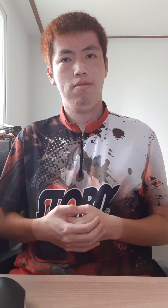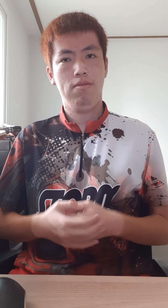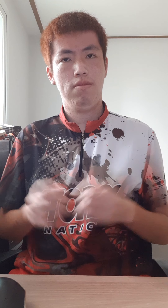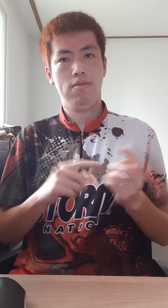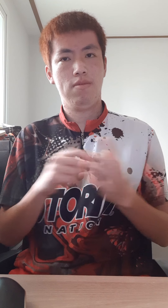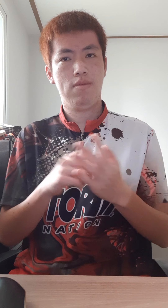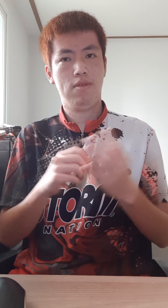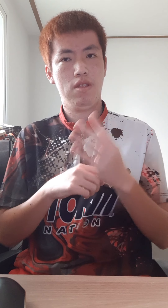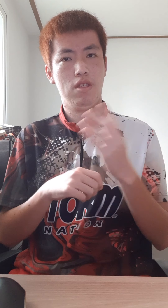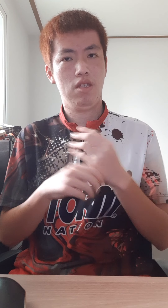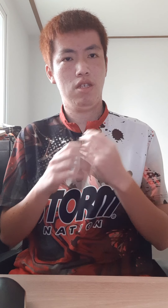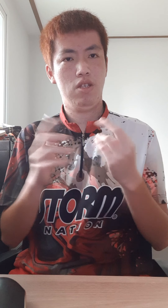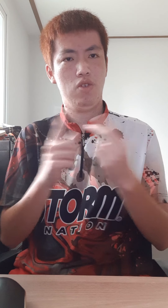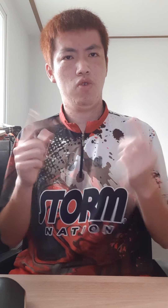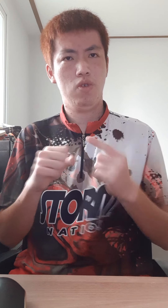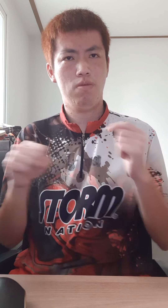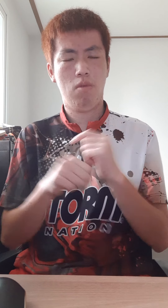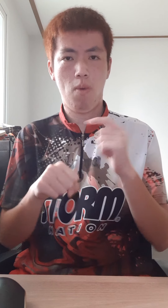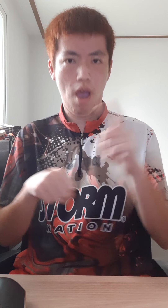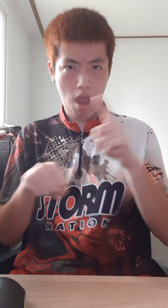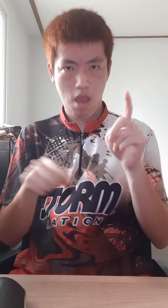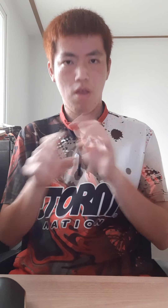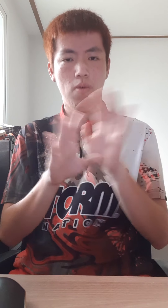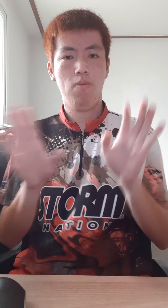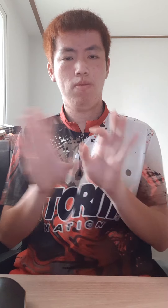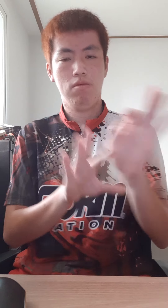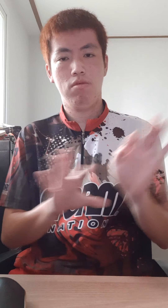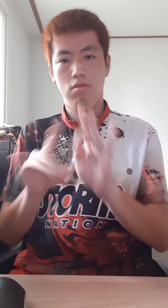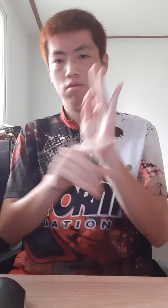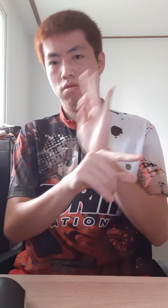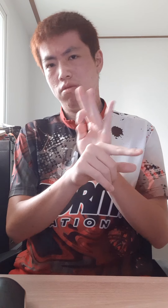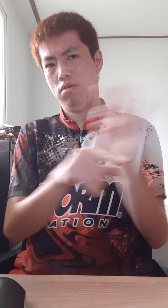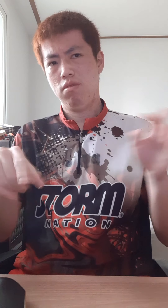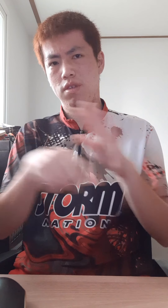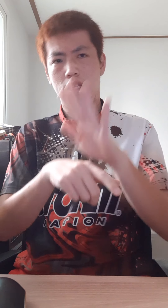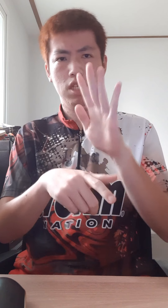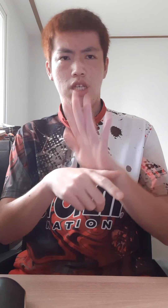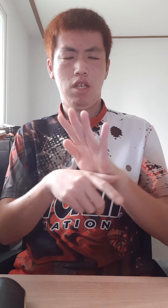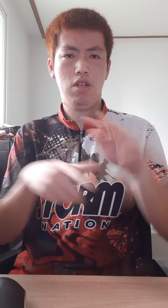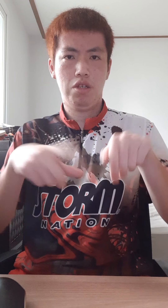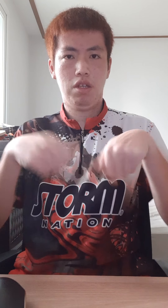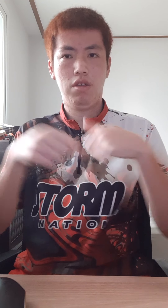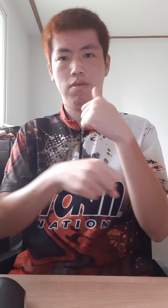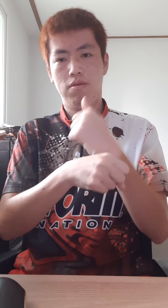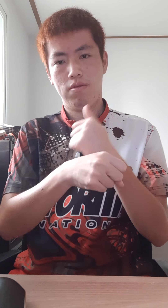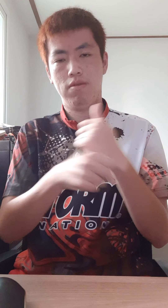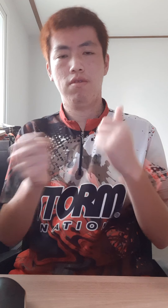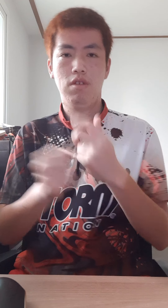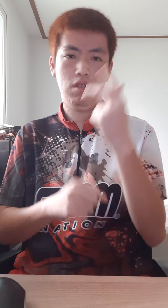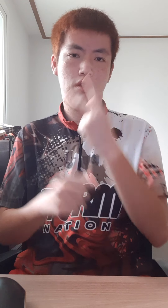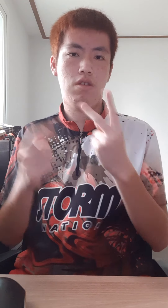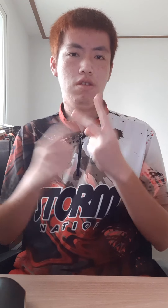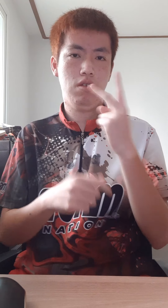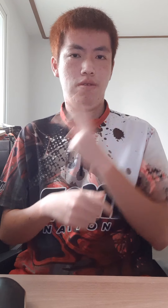장애계가 장애를 이유로 모부성권의 기본 권리를 침해하는 차별 행위에 대해 국가인권위원회에 진정을